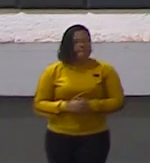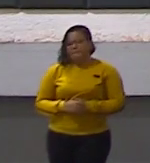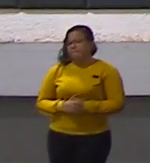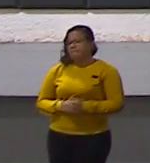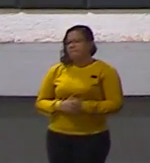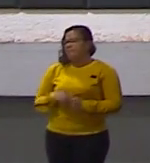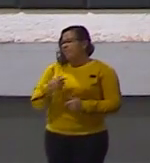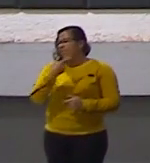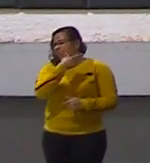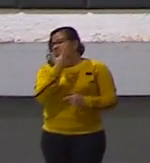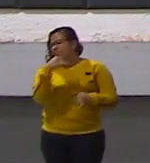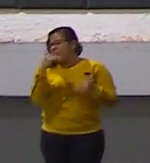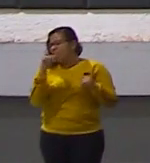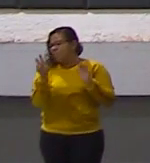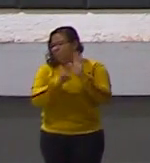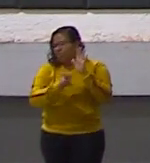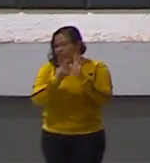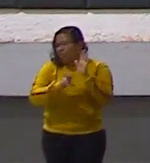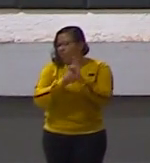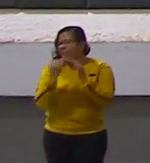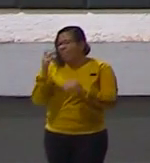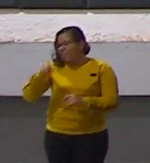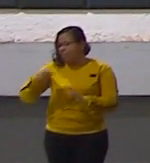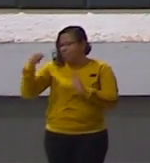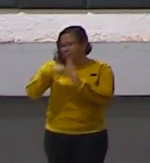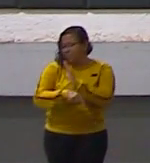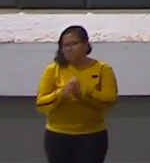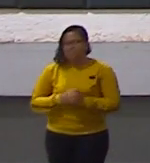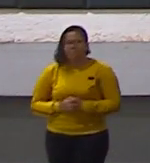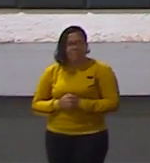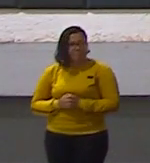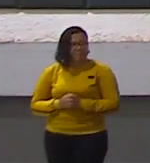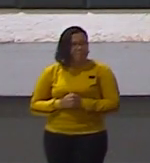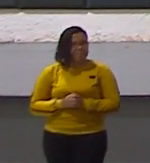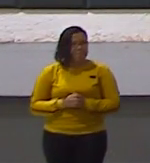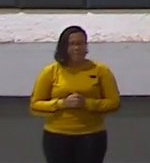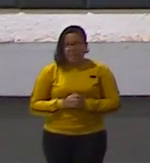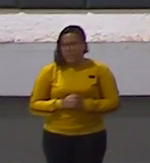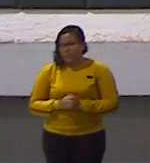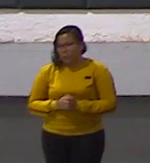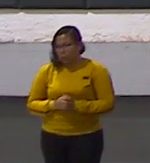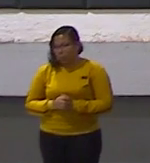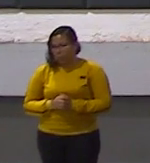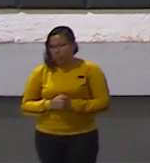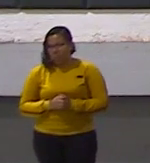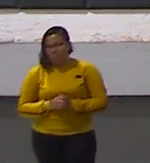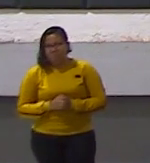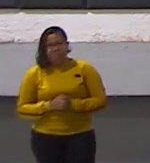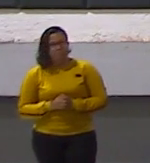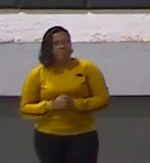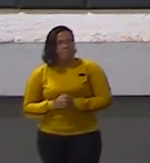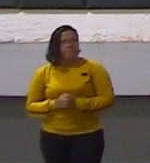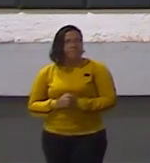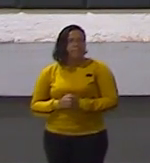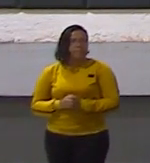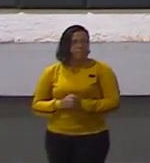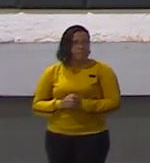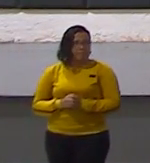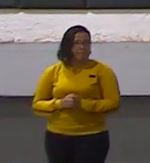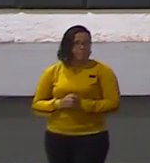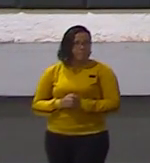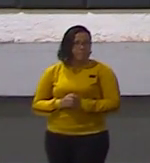ya es teoría eso tenemos que profundizar en las cátedras bien porque ahora